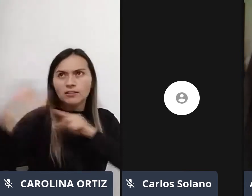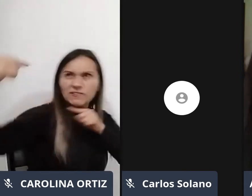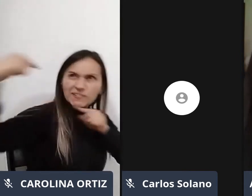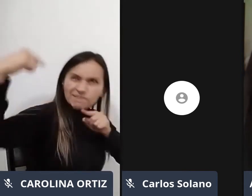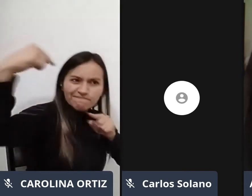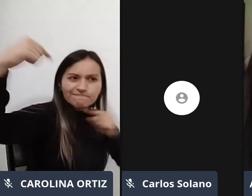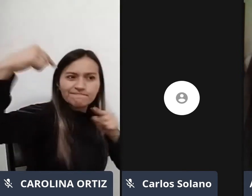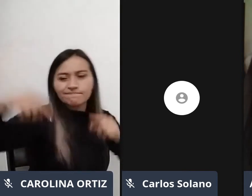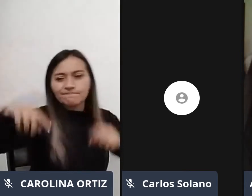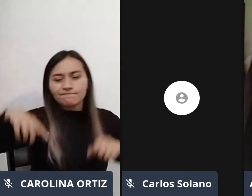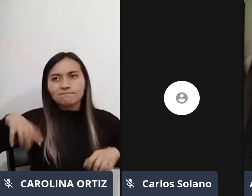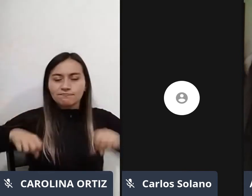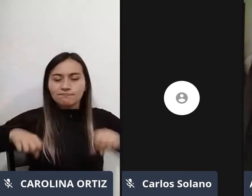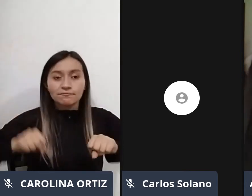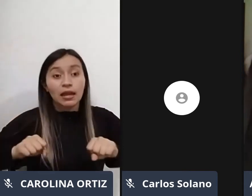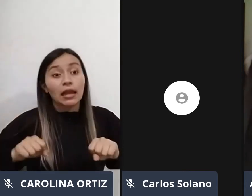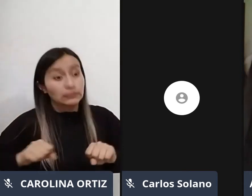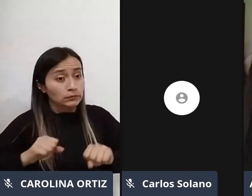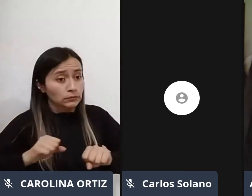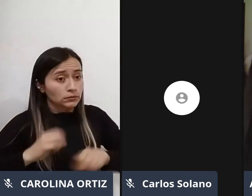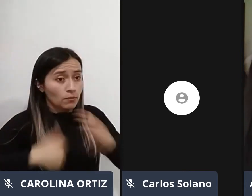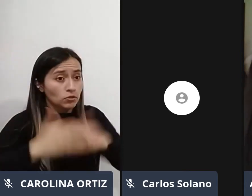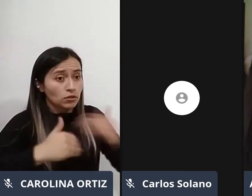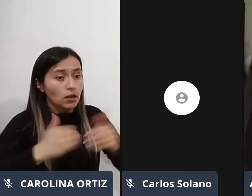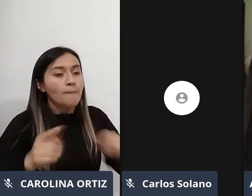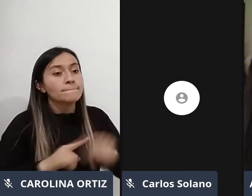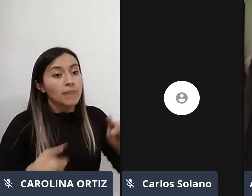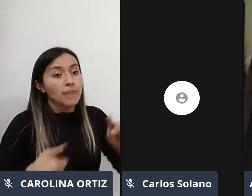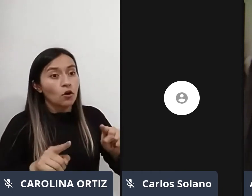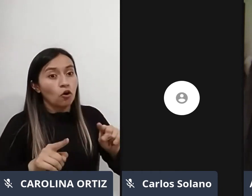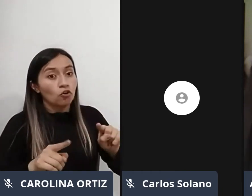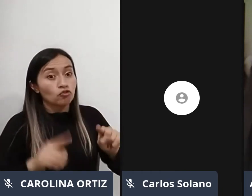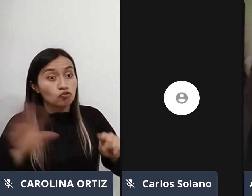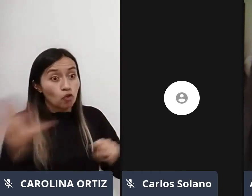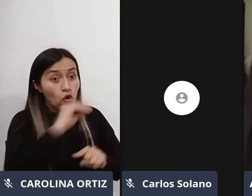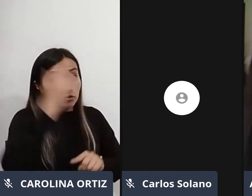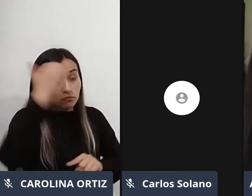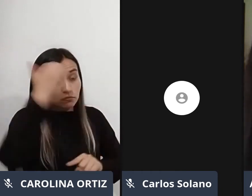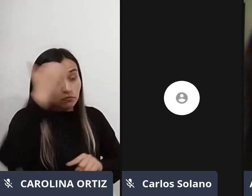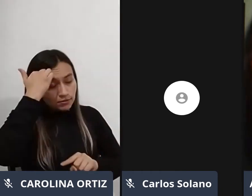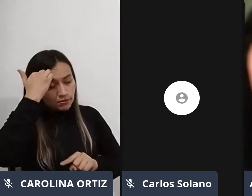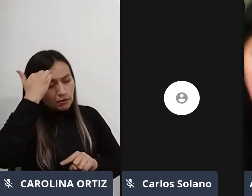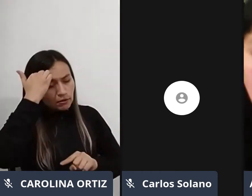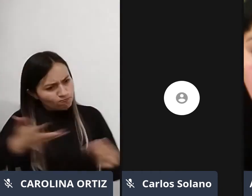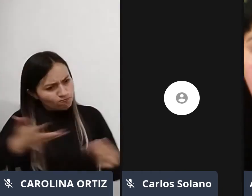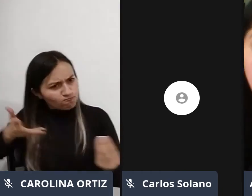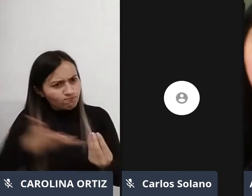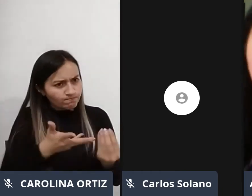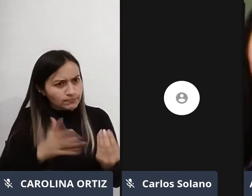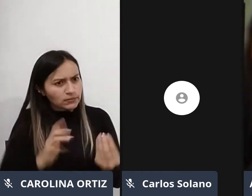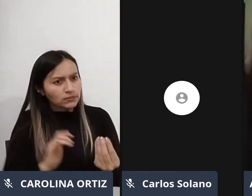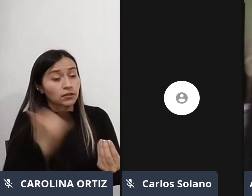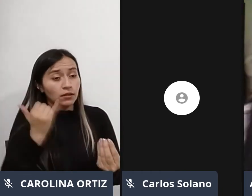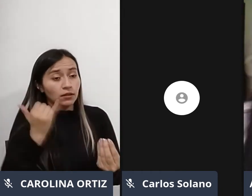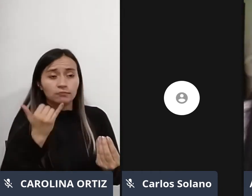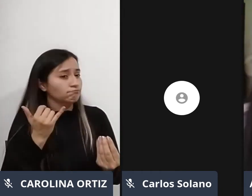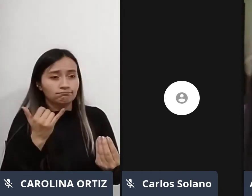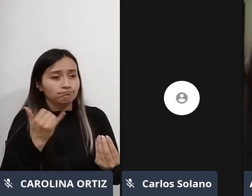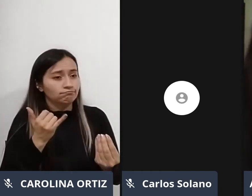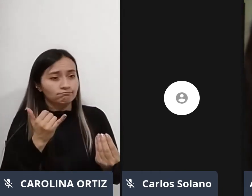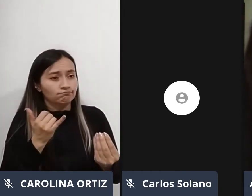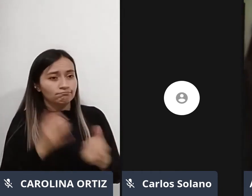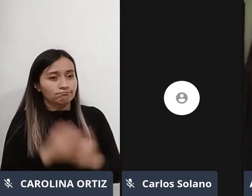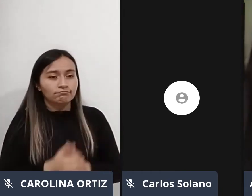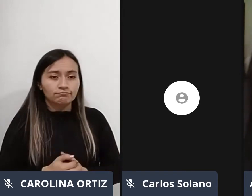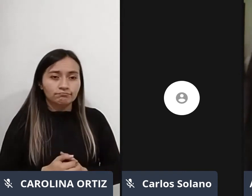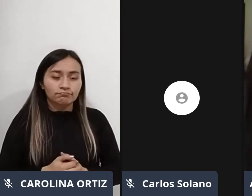procesos, pero no todos los profes se la juegan desde esa perspectiva, de lo cual es bastante lamentable. Ahora, con respecto a la potencialidad